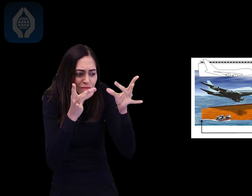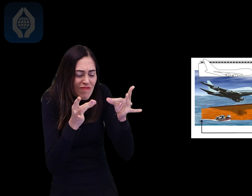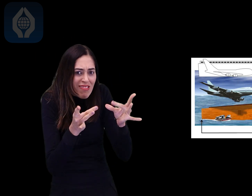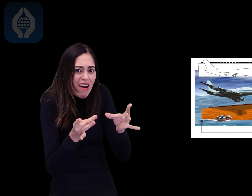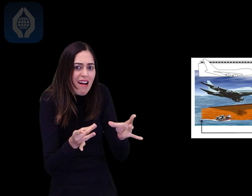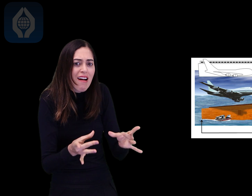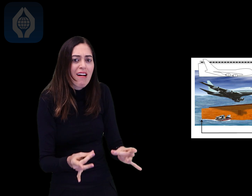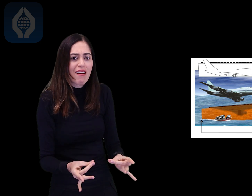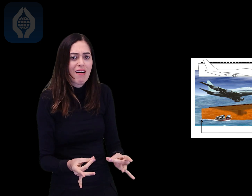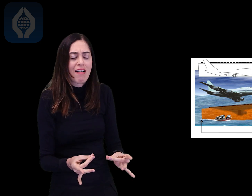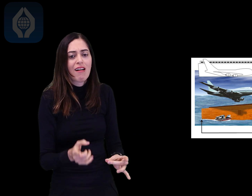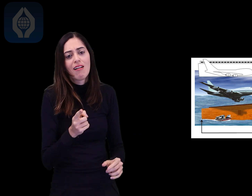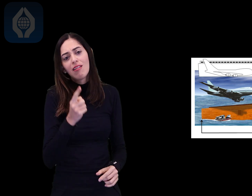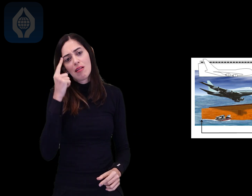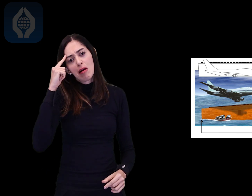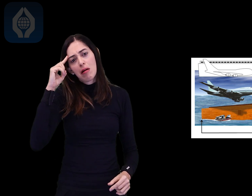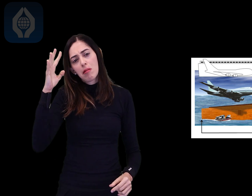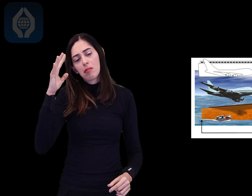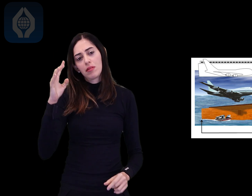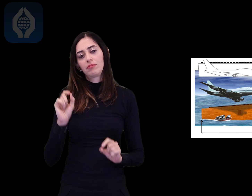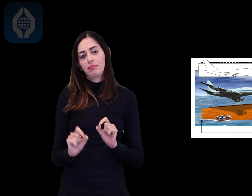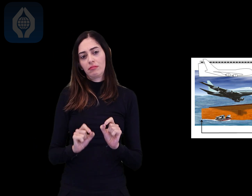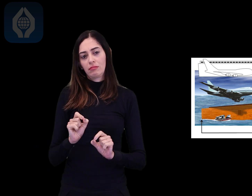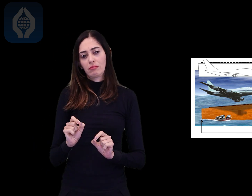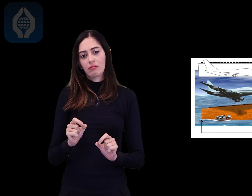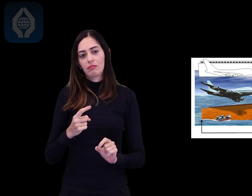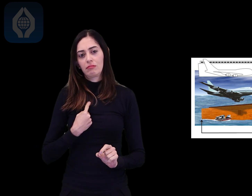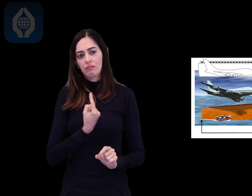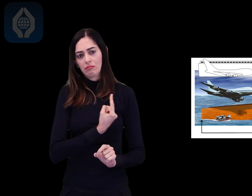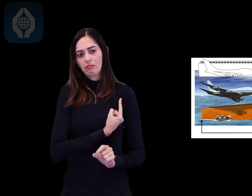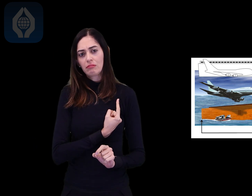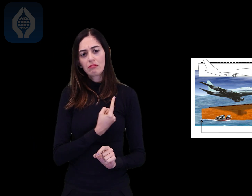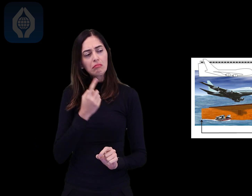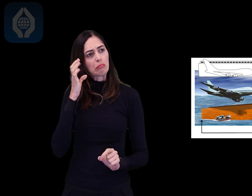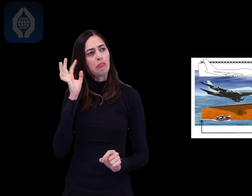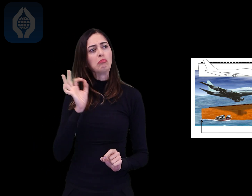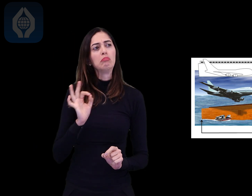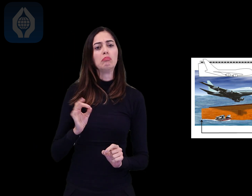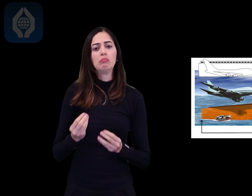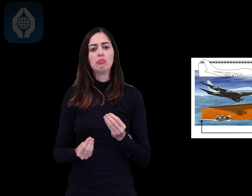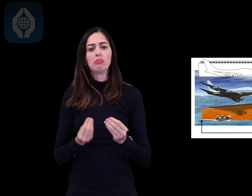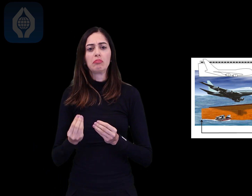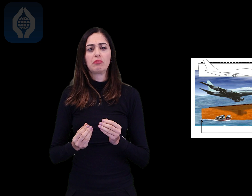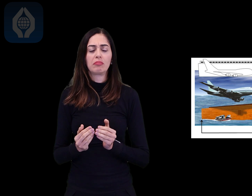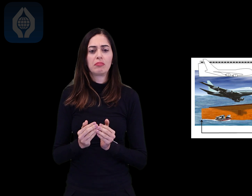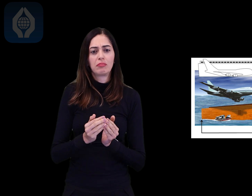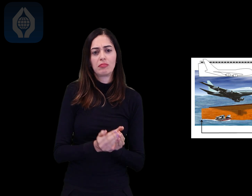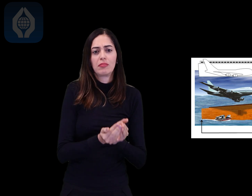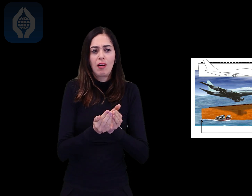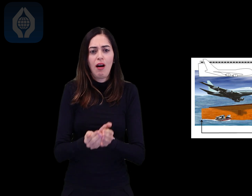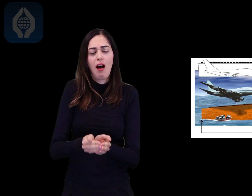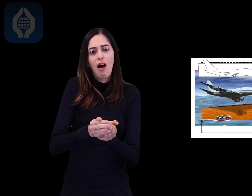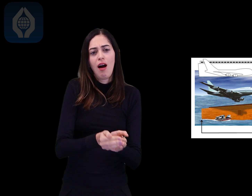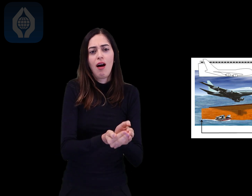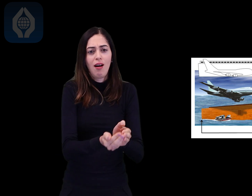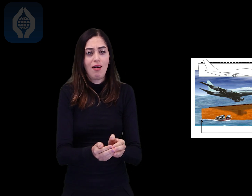Considere, nós não sabemos exatamente qual era a forma da arca, mas Deus registrou dimensões específicas as quais